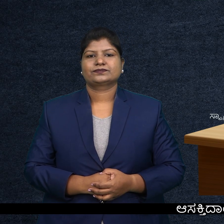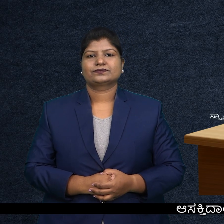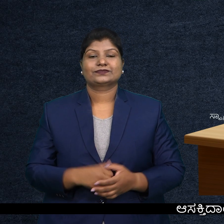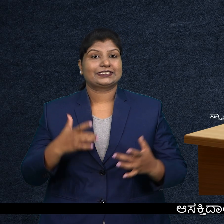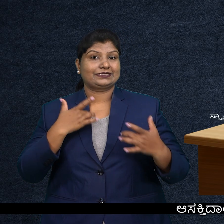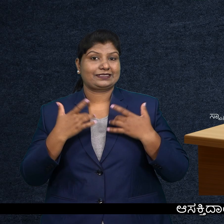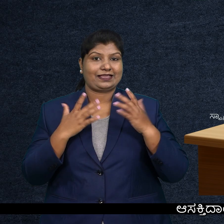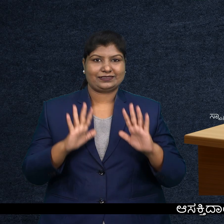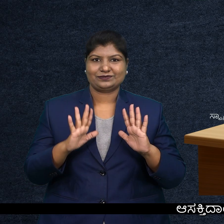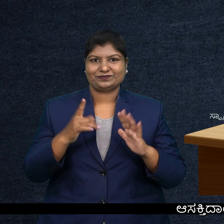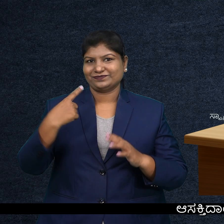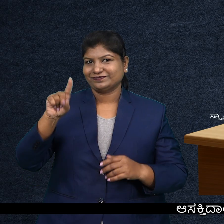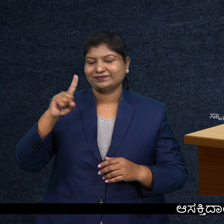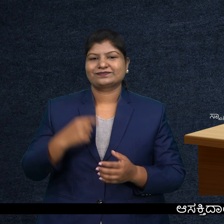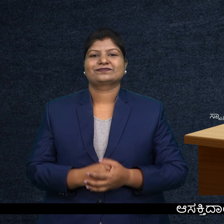ಆಸಕ್ತಿದಾಯಕ ಅಲ್ಲವೇ?